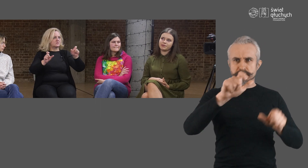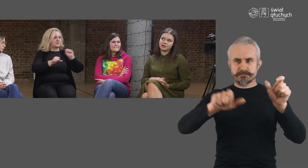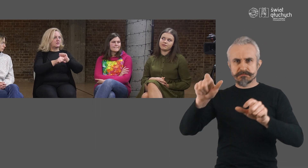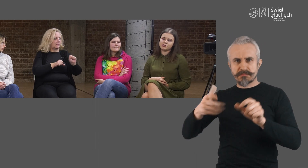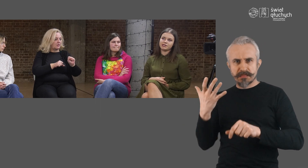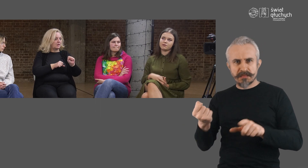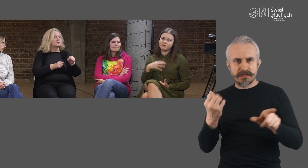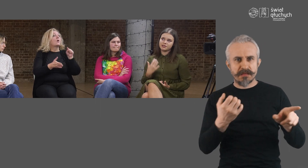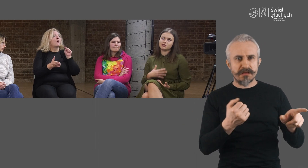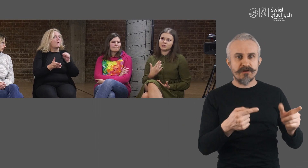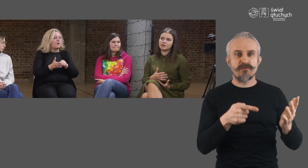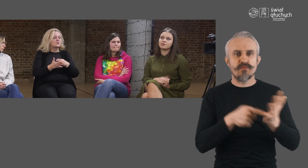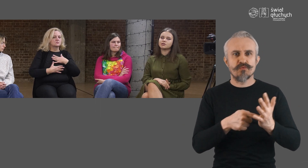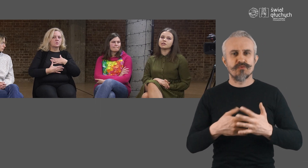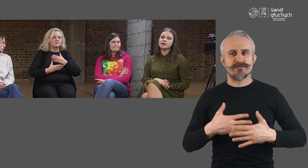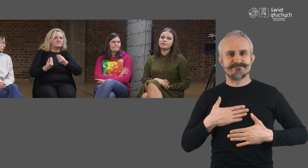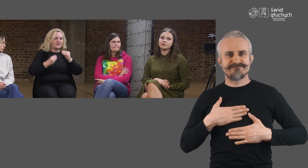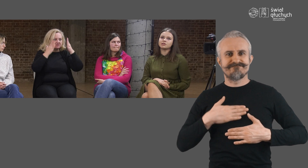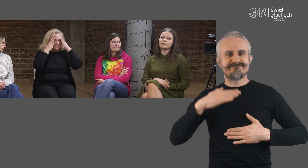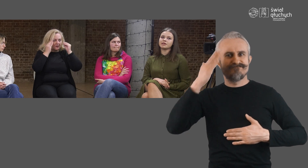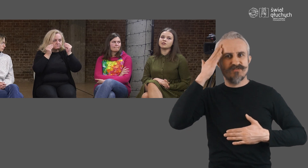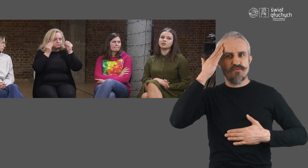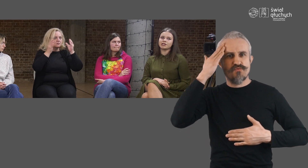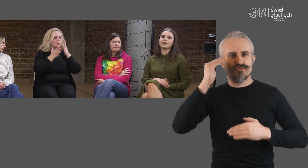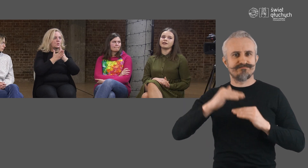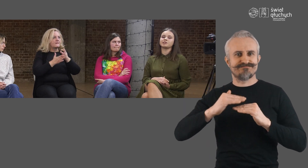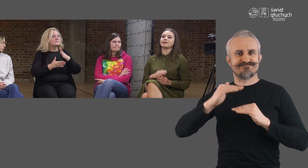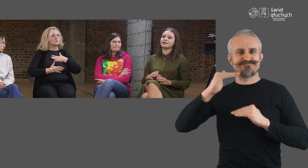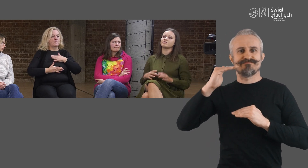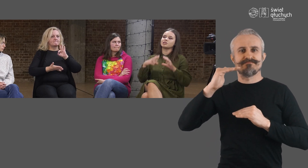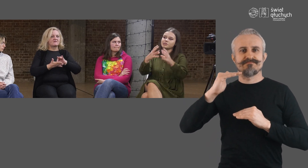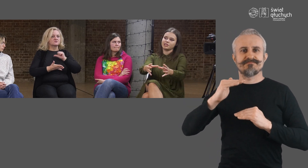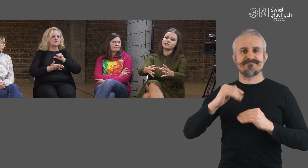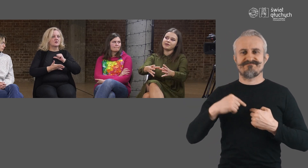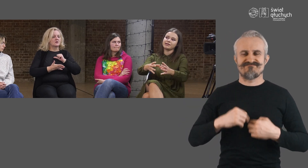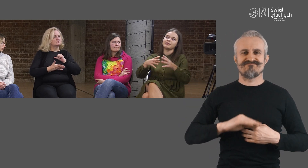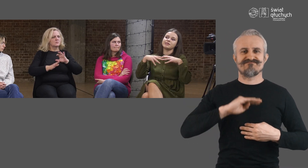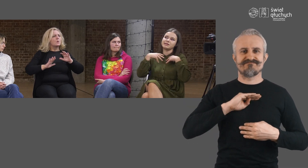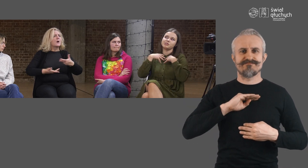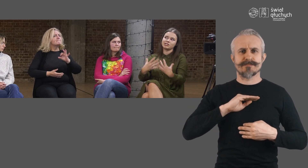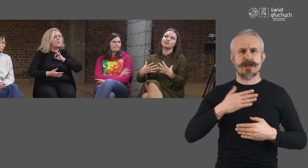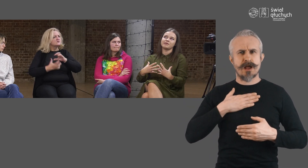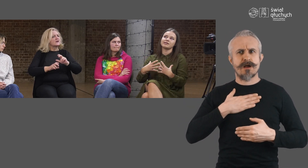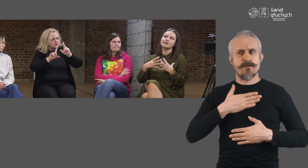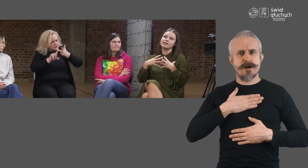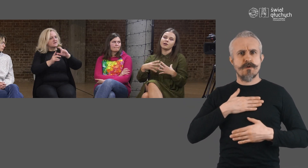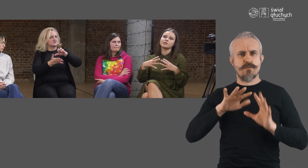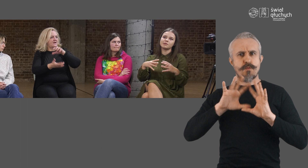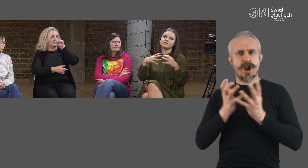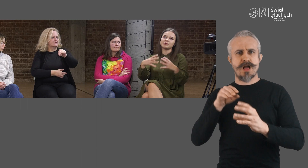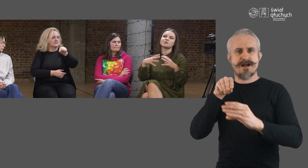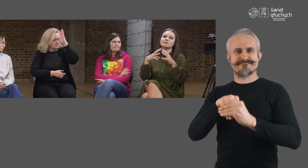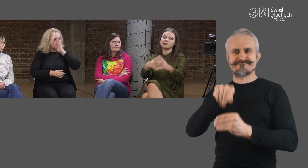sobie dopiero właśnie taką większą świadomość, pewność siebie, że ja należę jednak do trzeciego świata i my ten trzeci świat